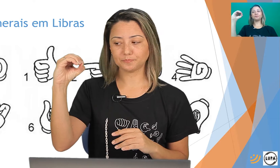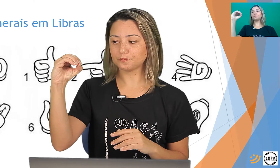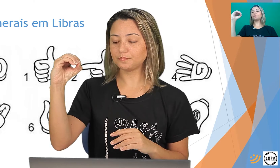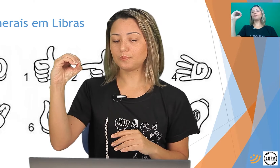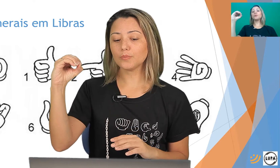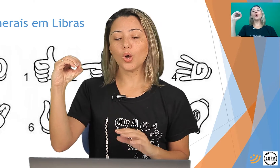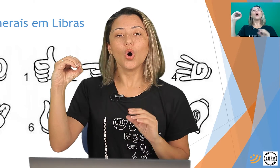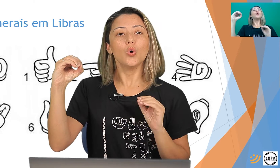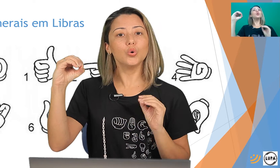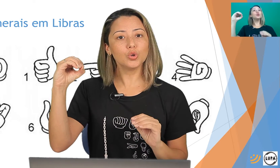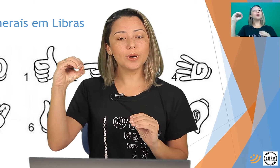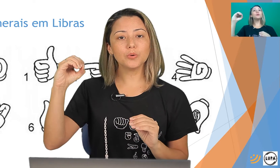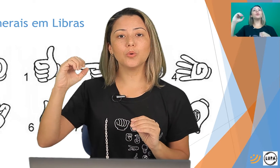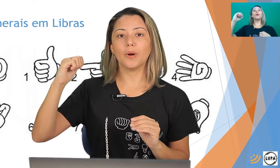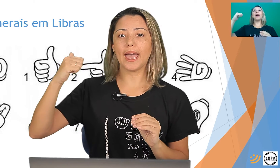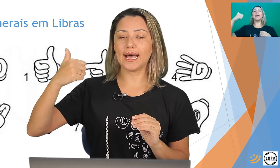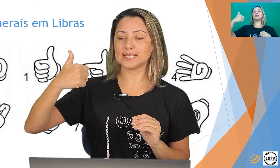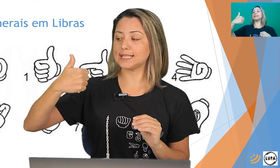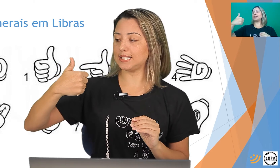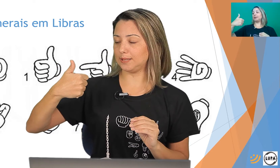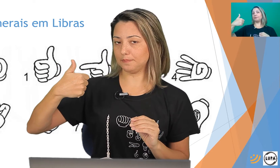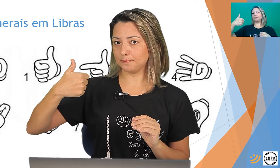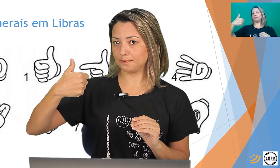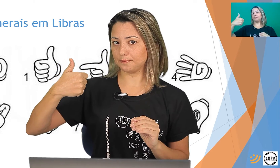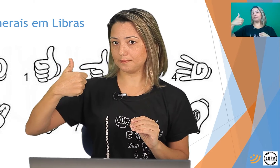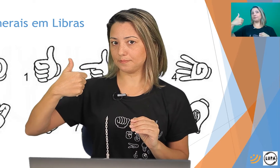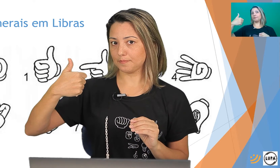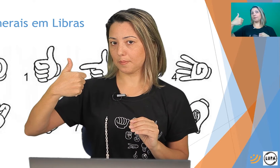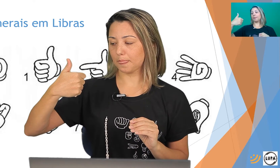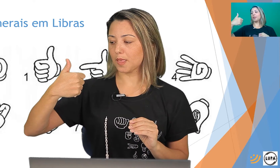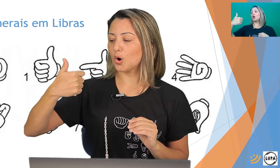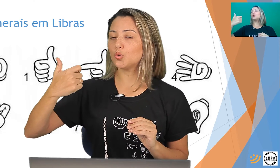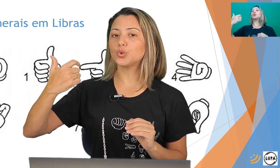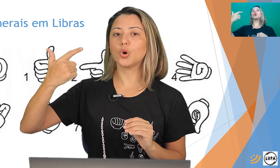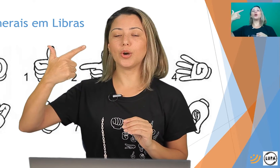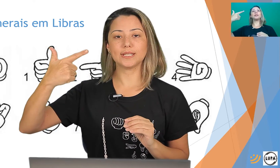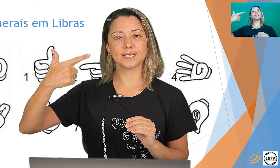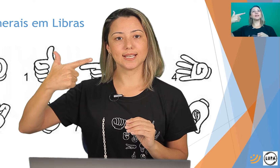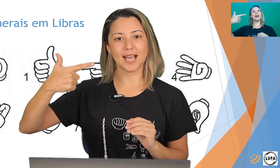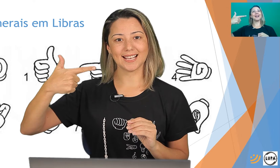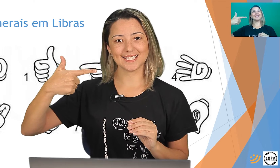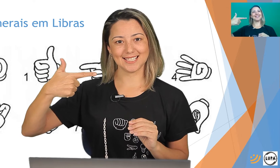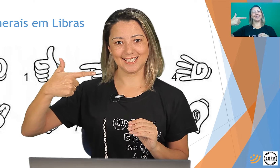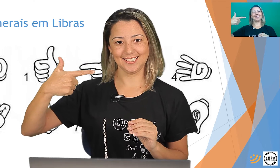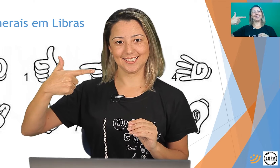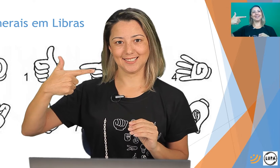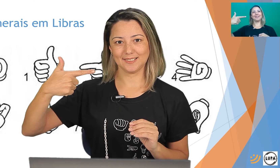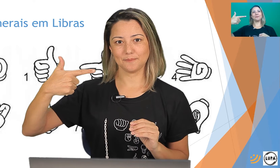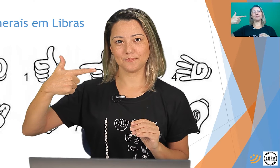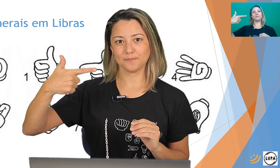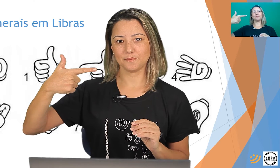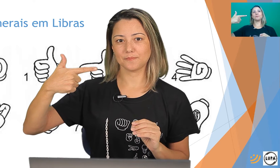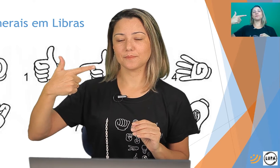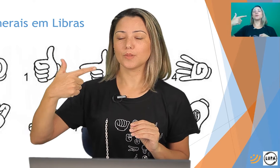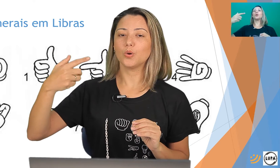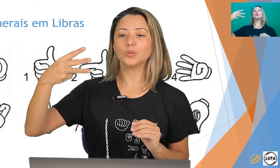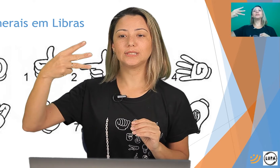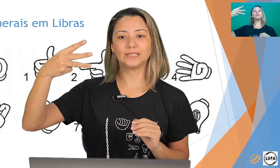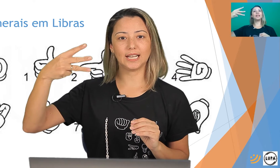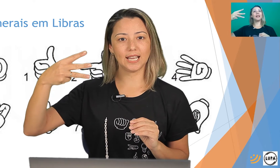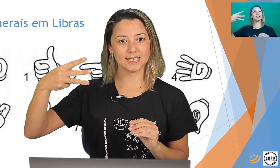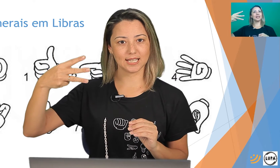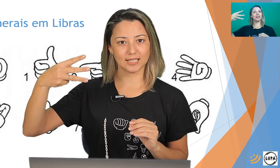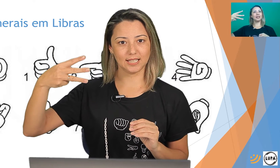aqui, o número 1 é assim, o 2 assim,